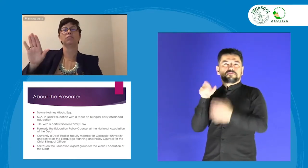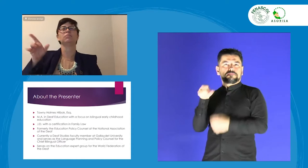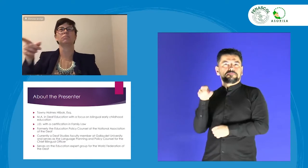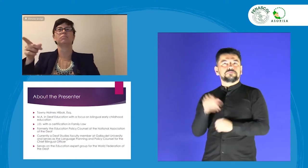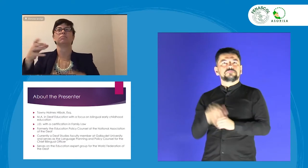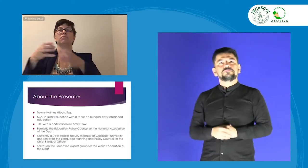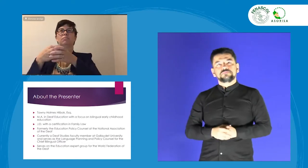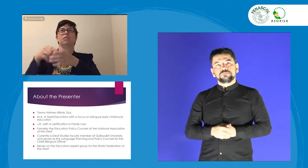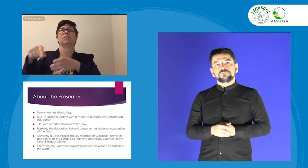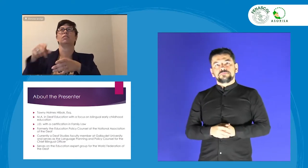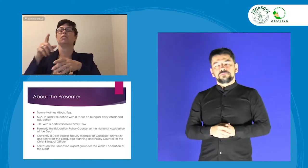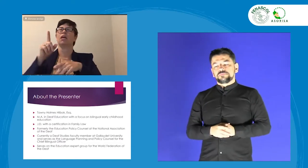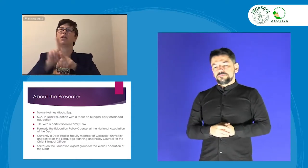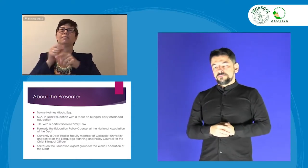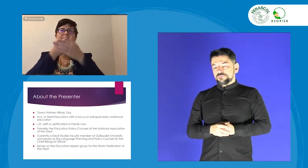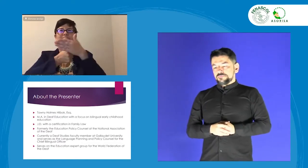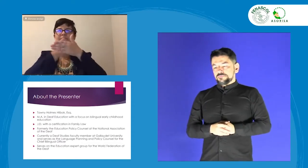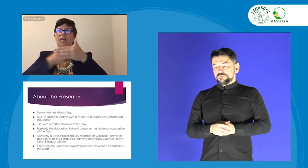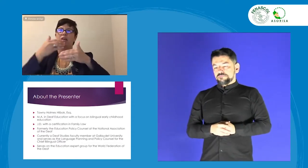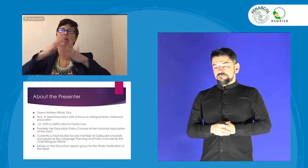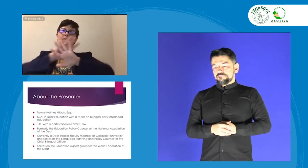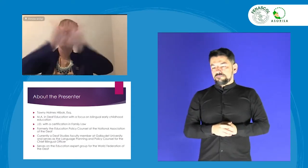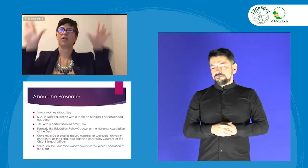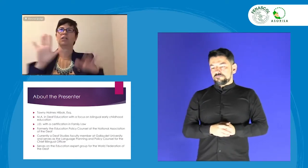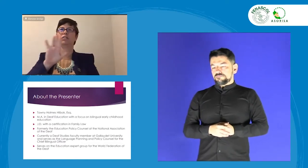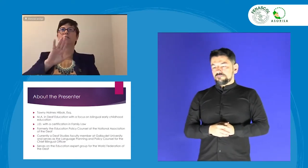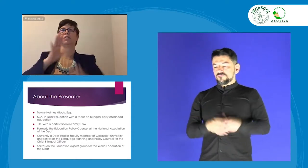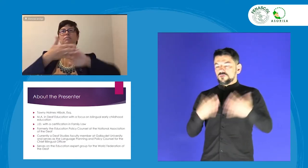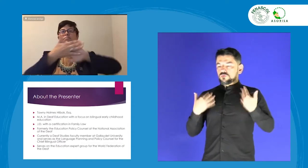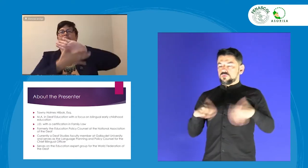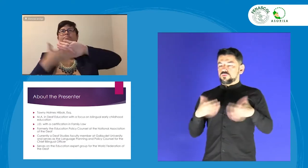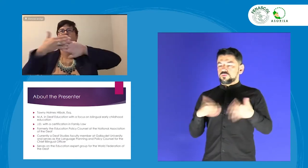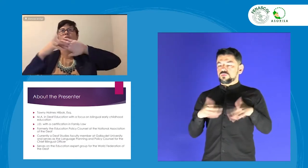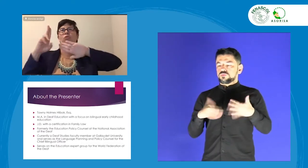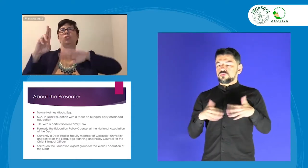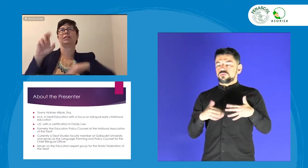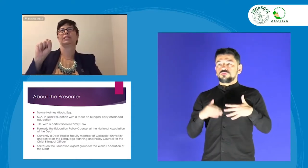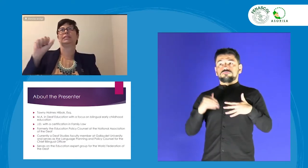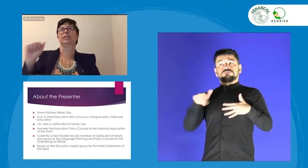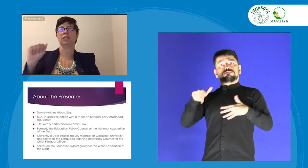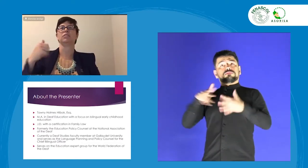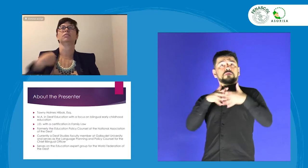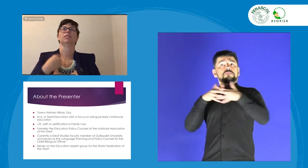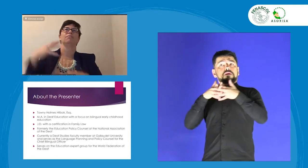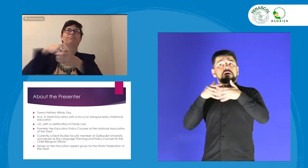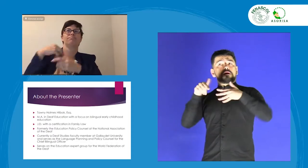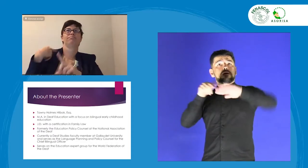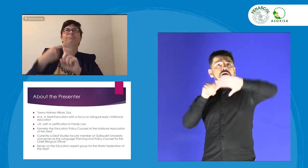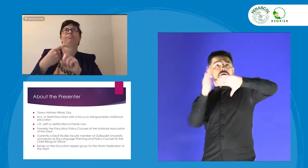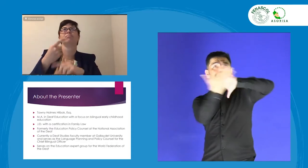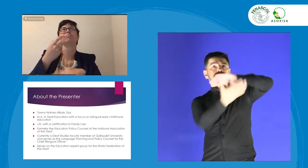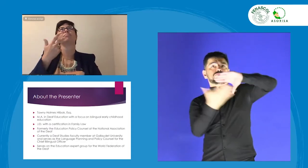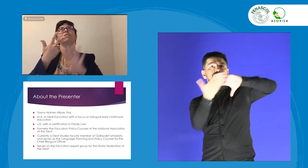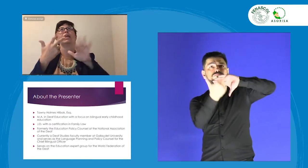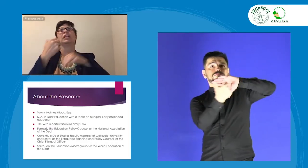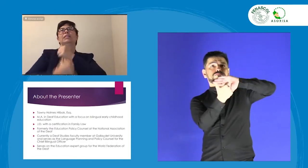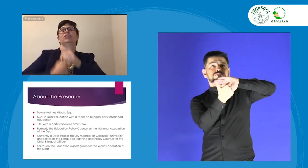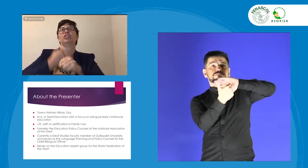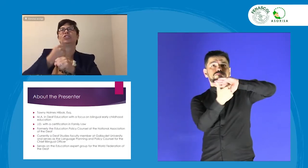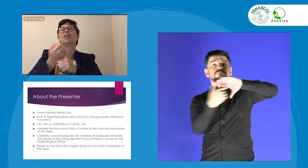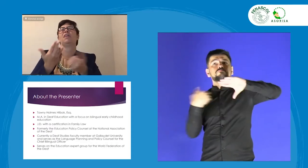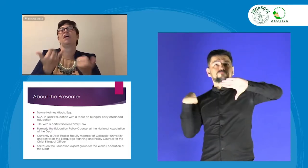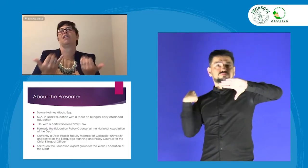Y tengo una maestría acá en los Estados Unidos que tiene que ver con este trabajo que se